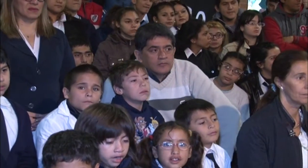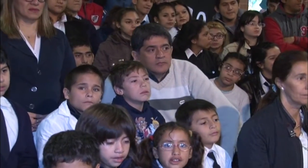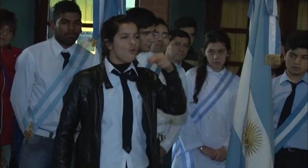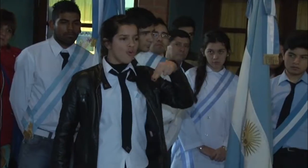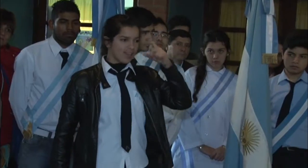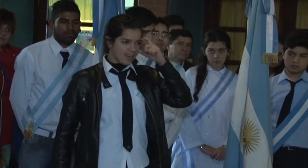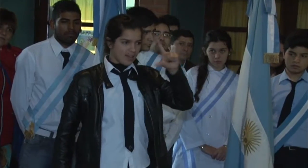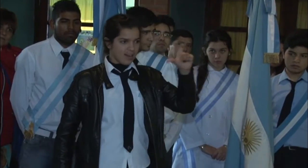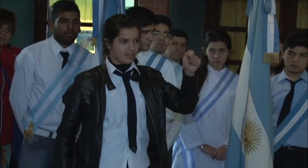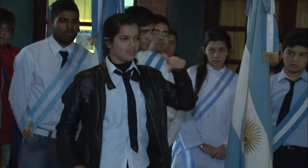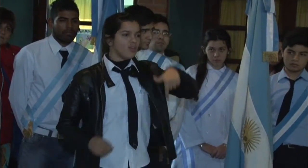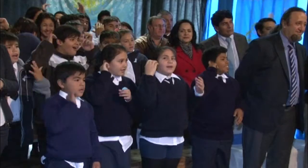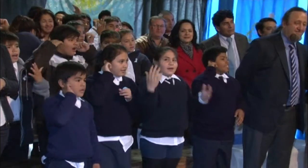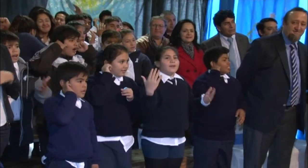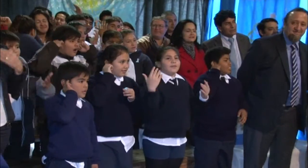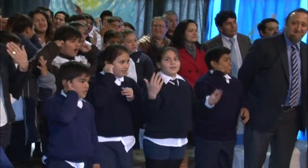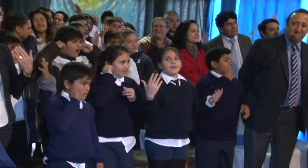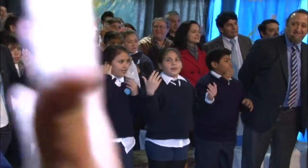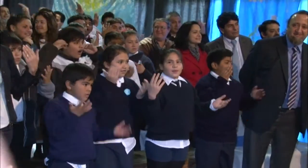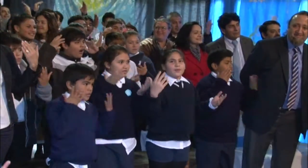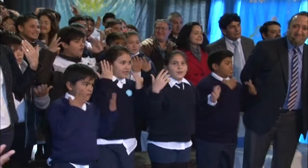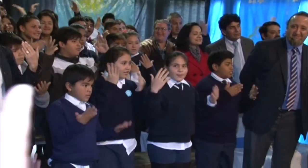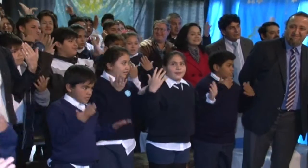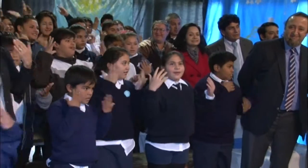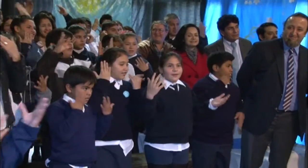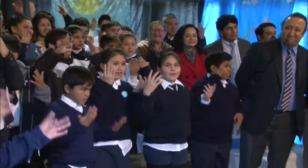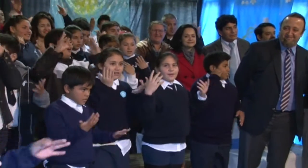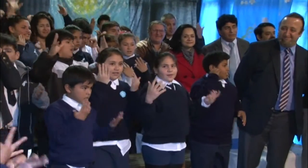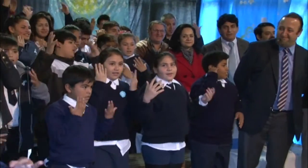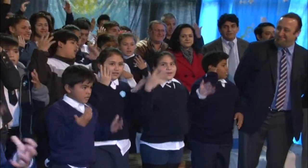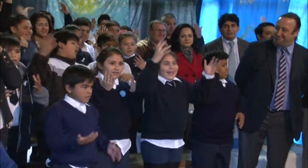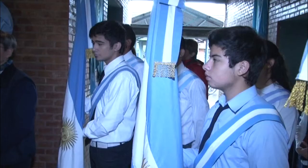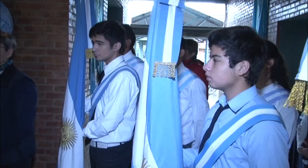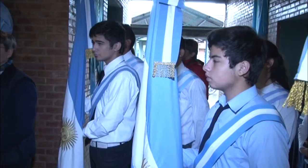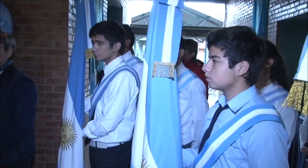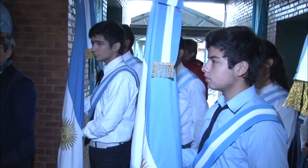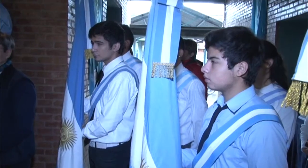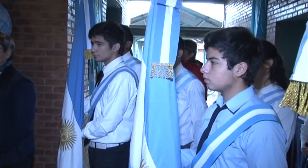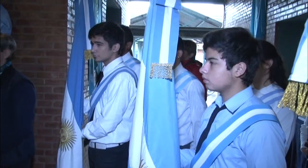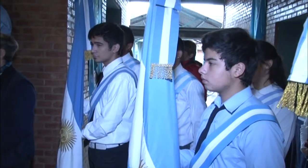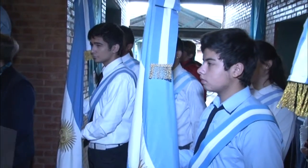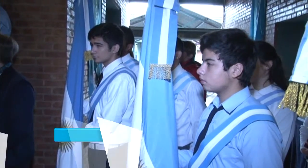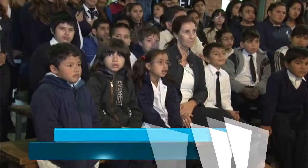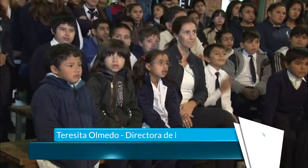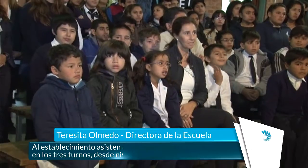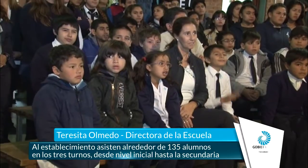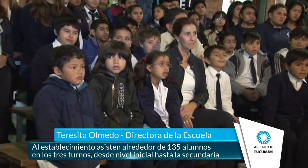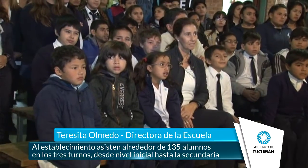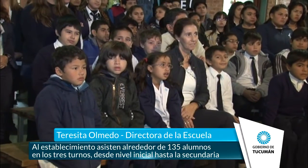los alumnos más grandes y los más chicos, trabajan conjuntamente en un proyecto verdaderamente maravilloso. La importancia fundamental es conmemorar,